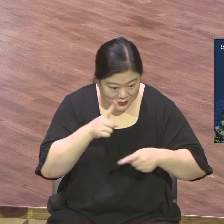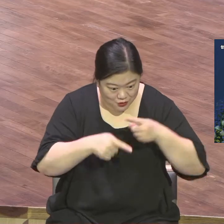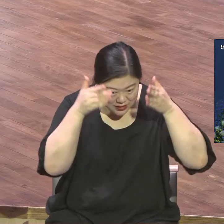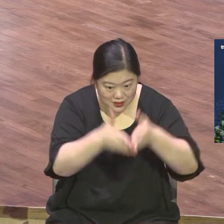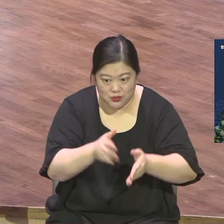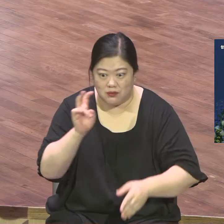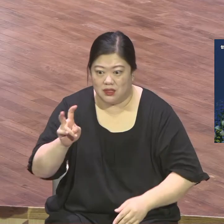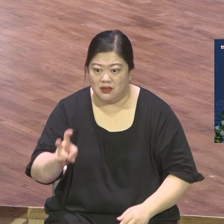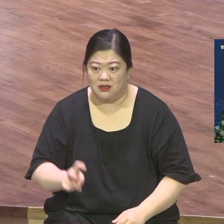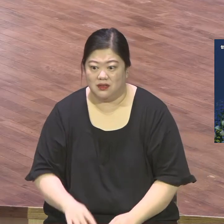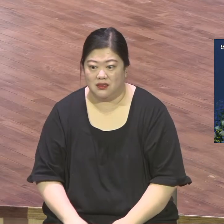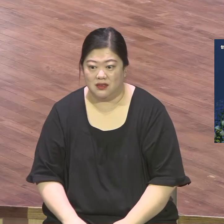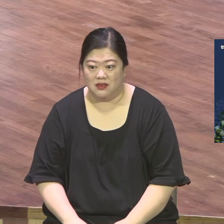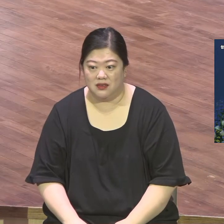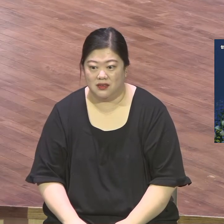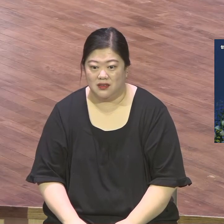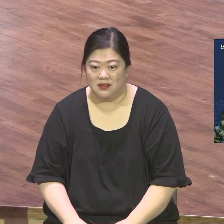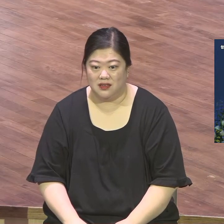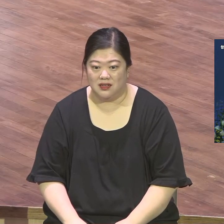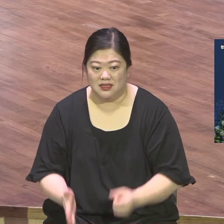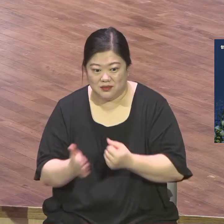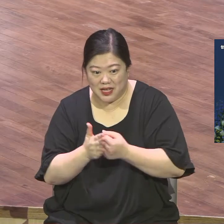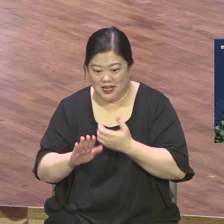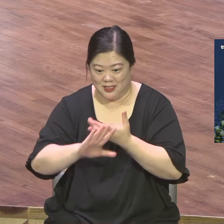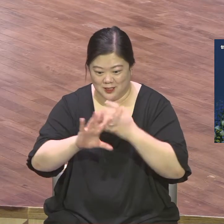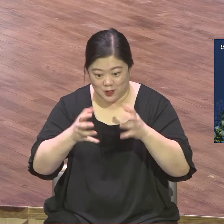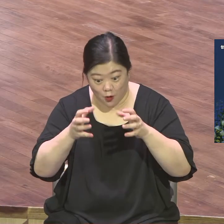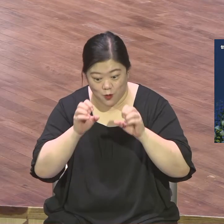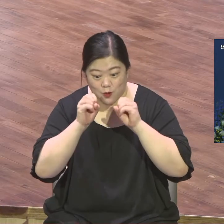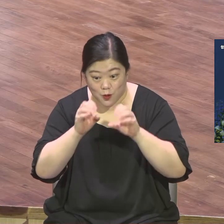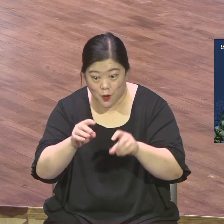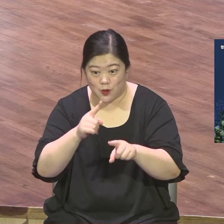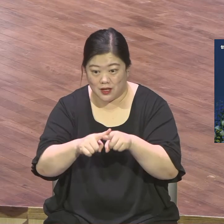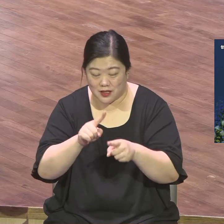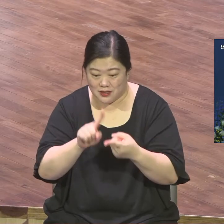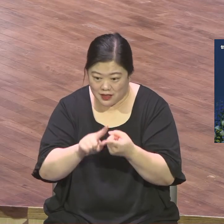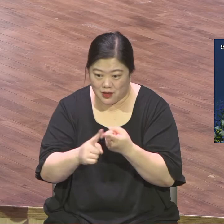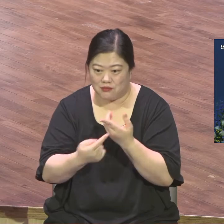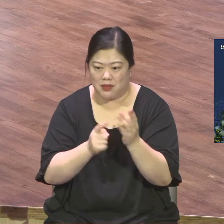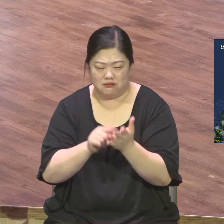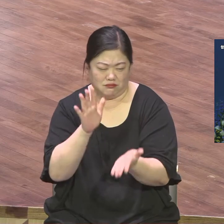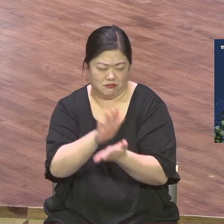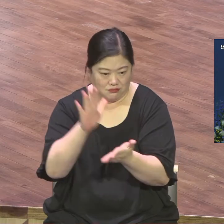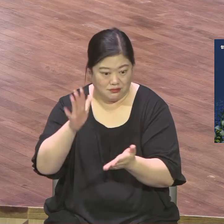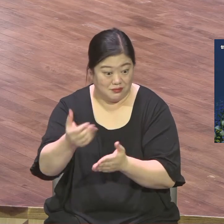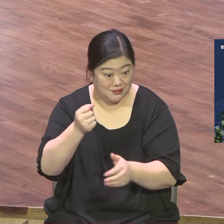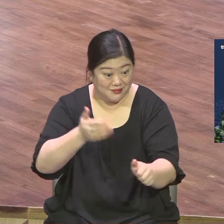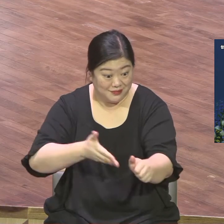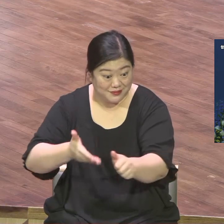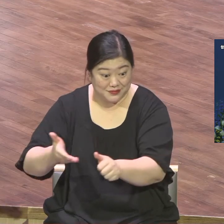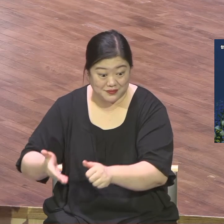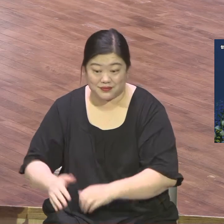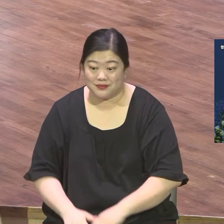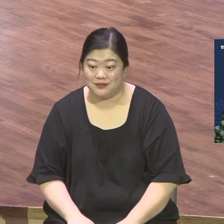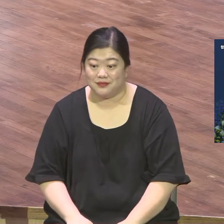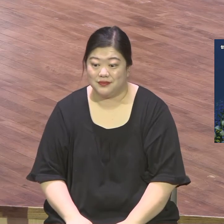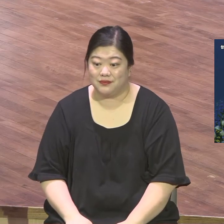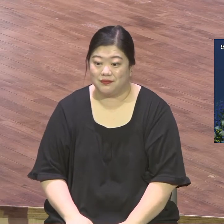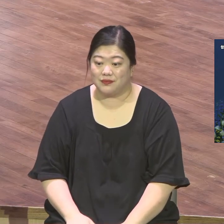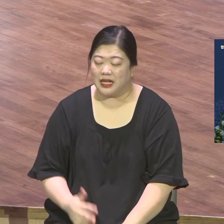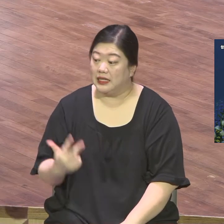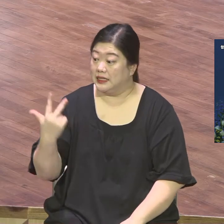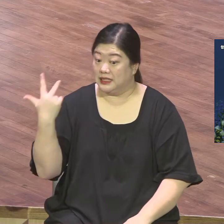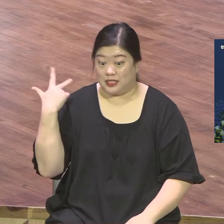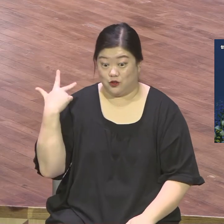모든 성도들이 가지는 그런 시간표가 되길 바랍니다. 지난주간 추석 연휴를 맞이해서